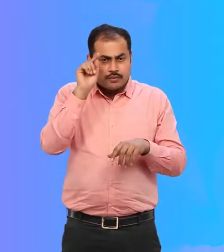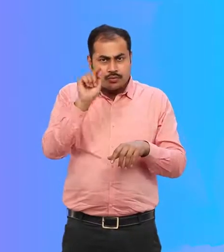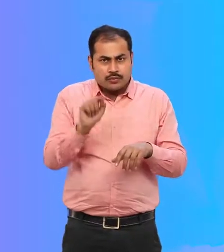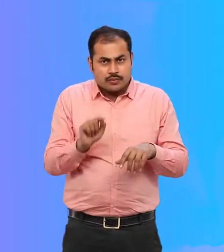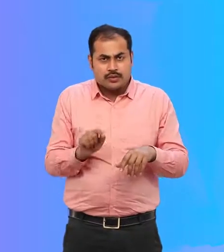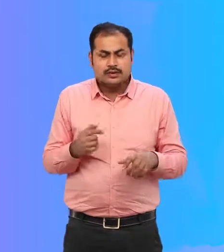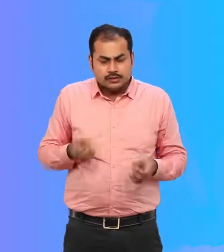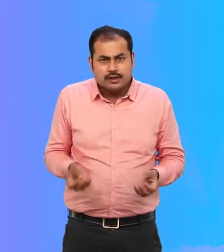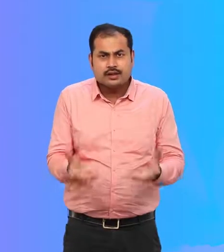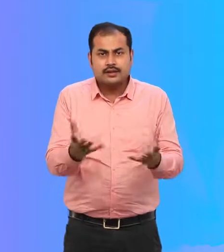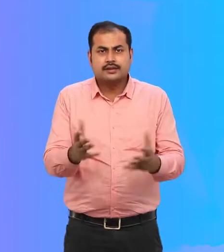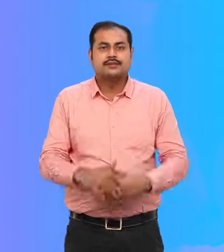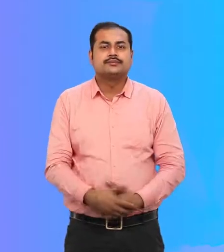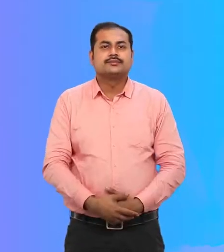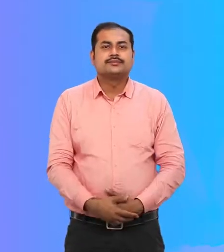हैं